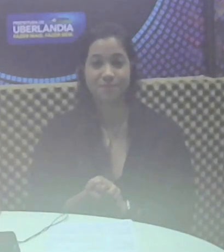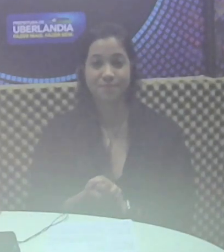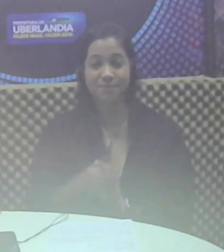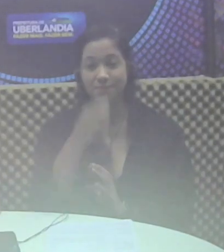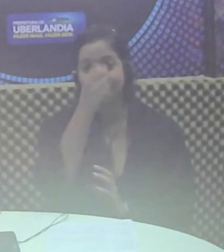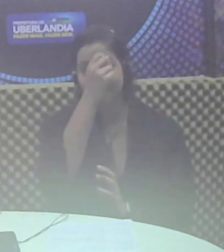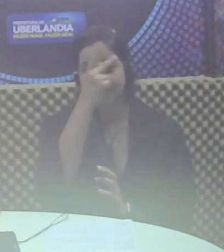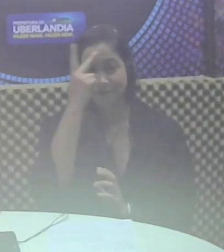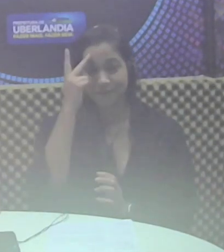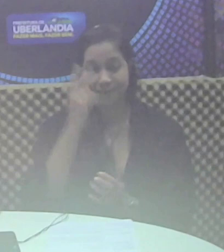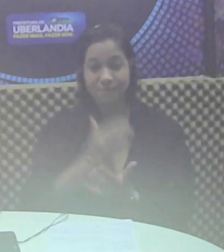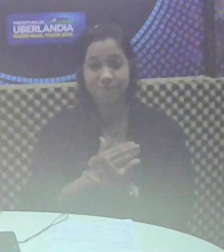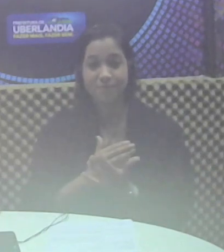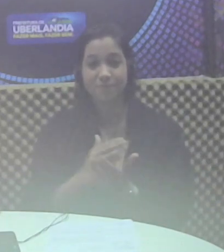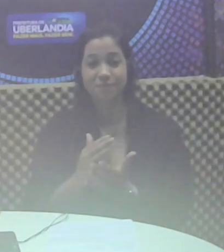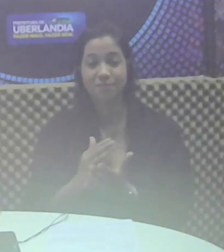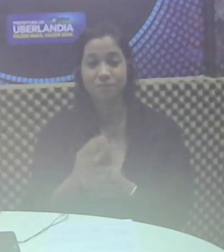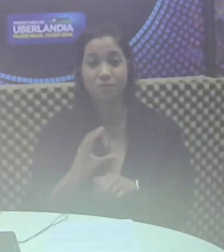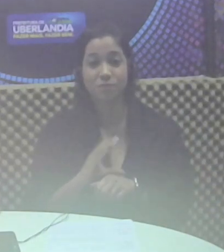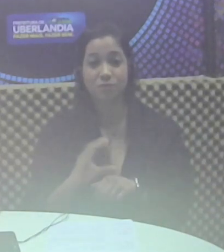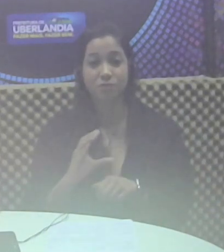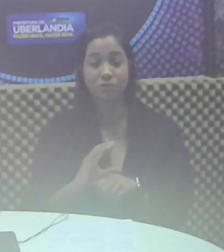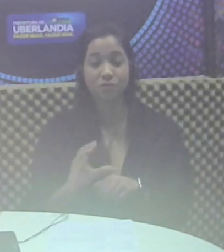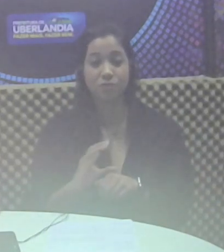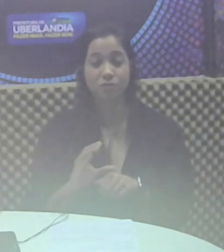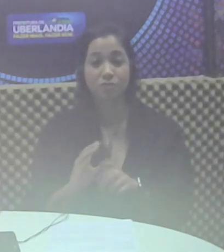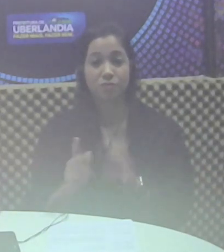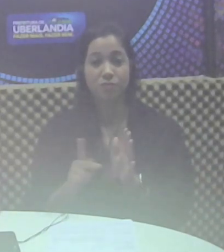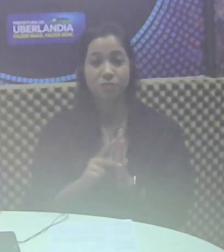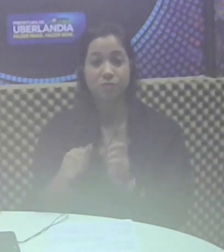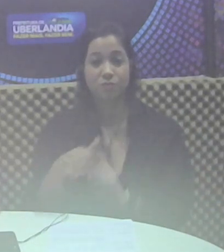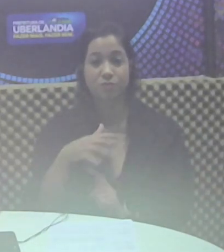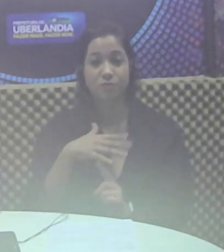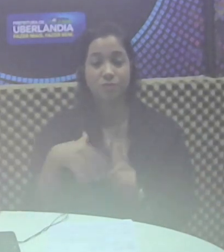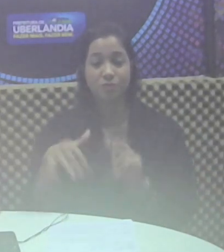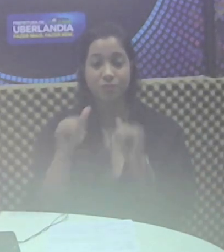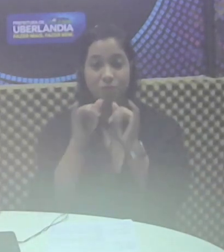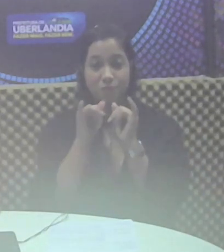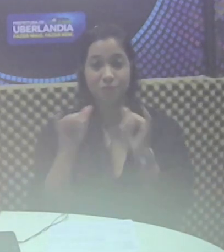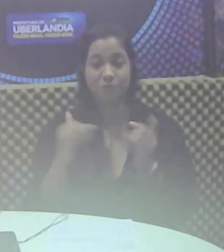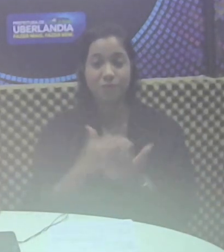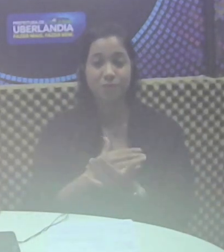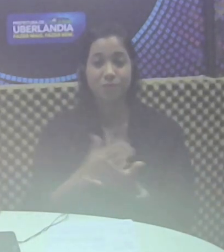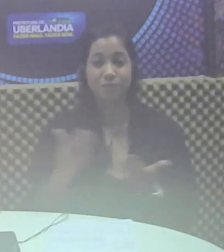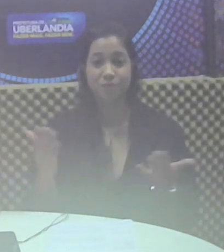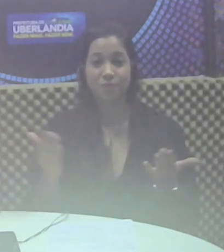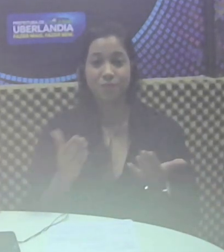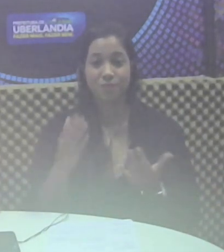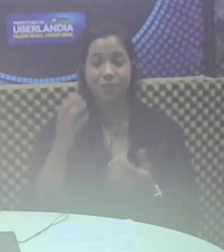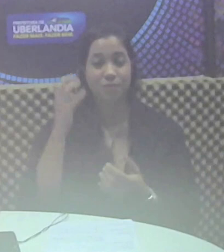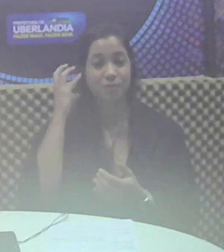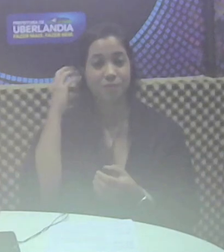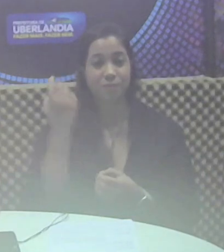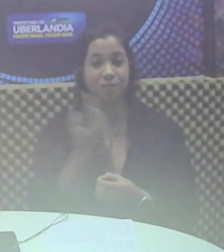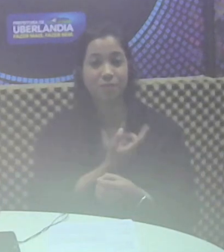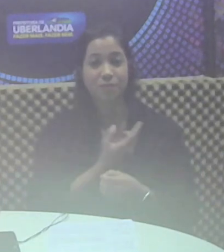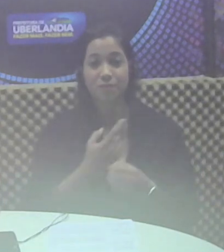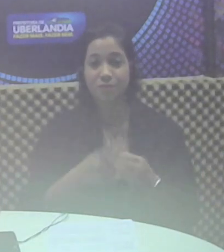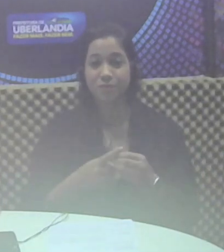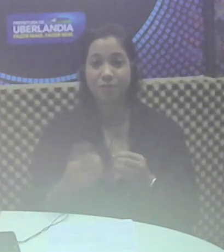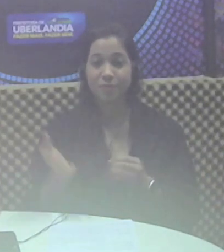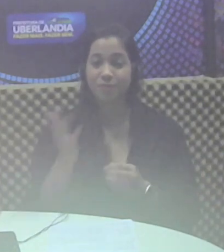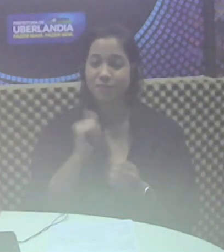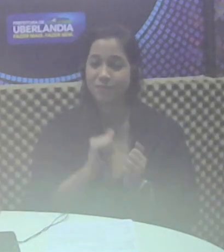Prefeitura inicia ciclo de capacitação do serviço social. Essas e outras notícias a partir de agora na Rádio Nossa